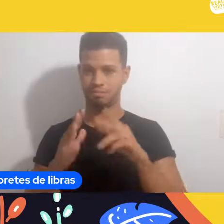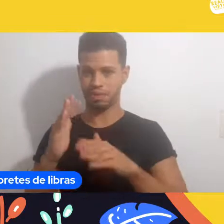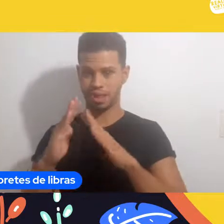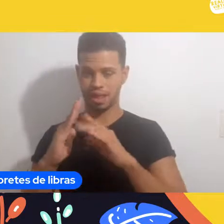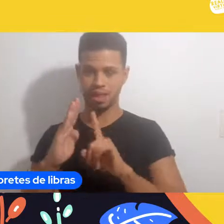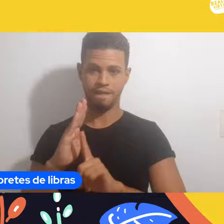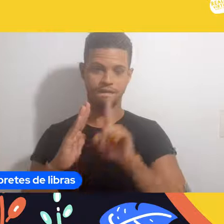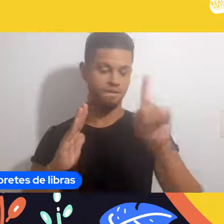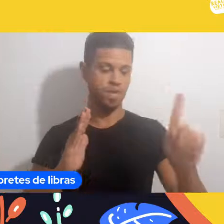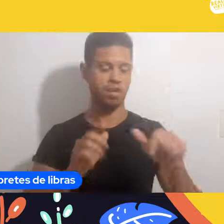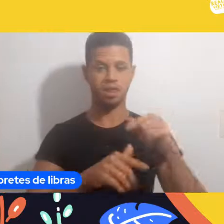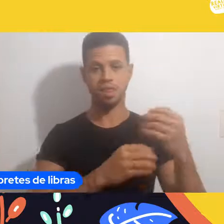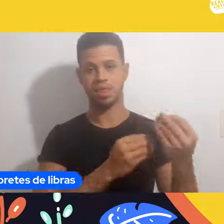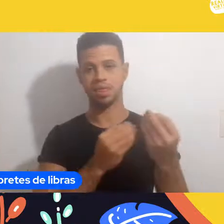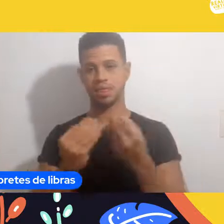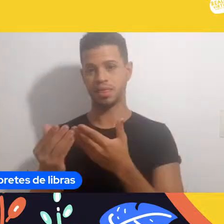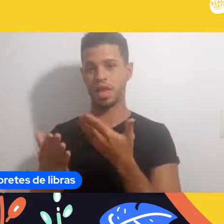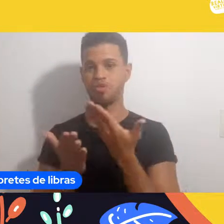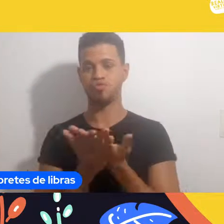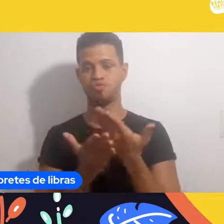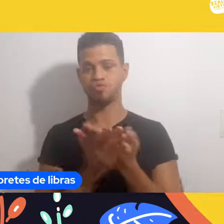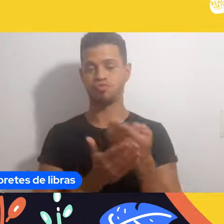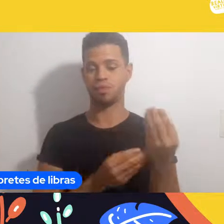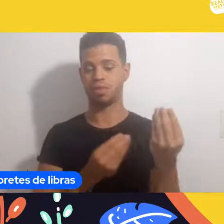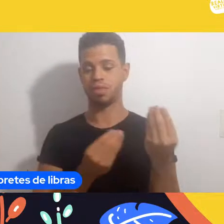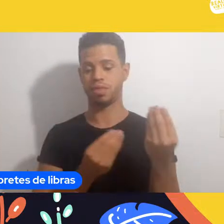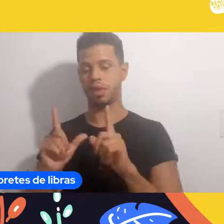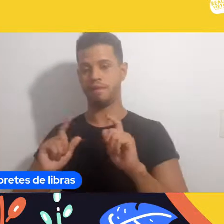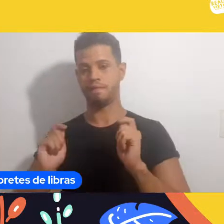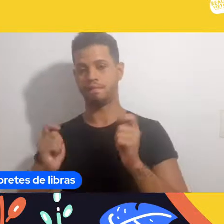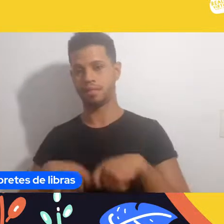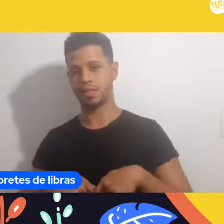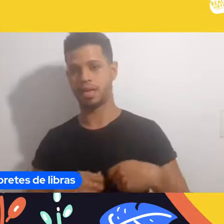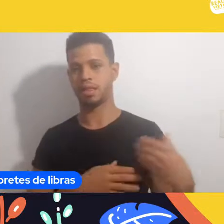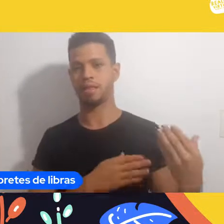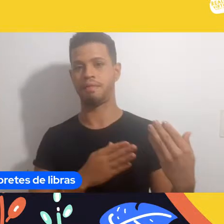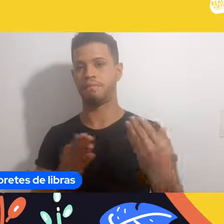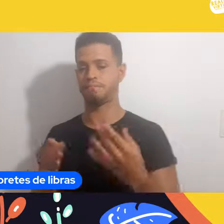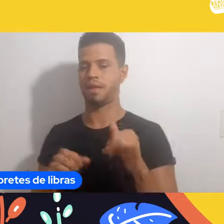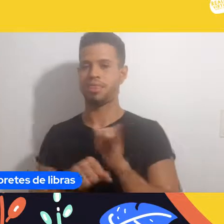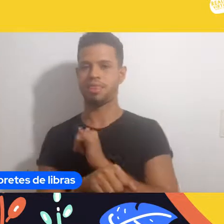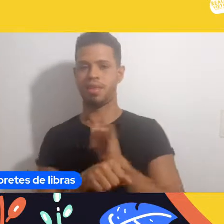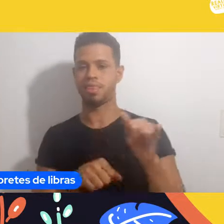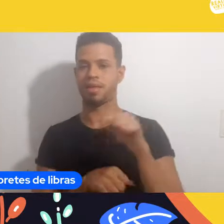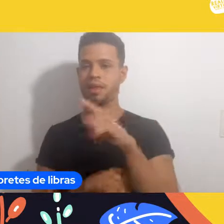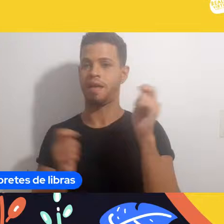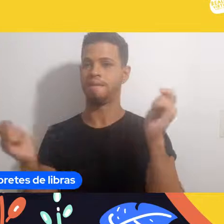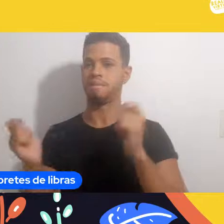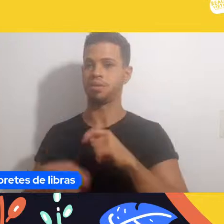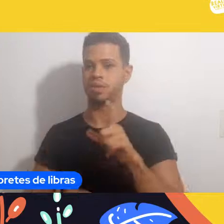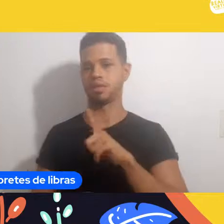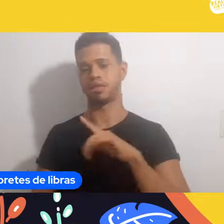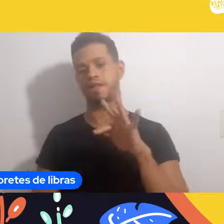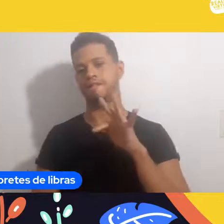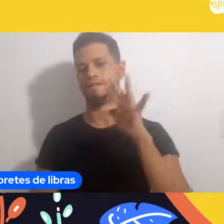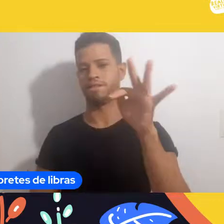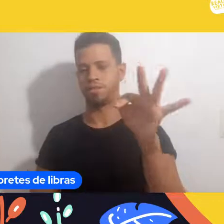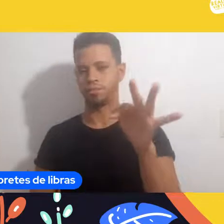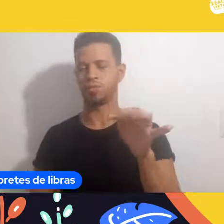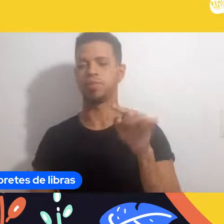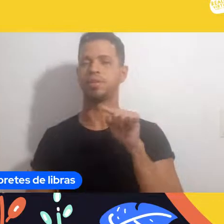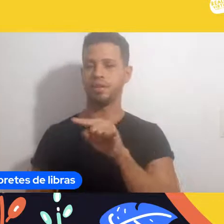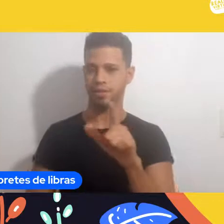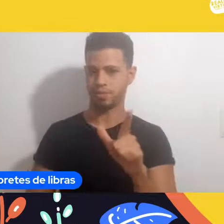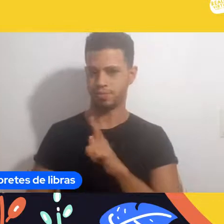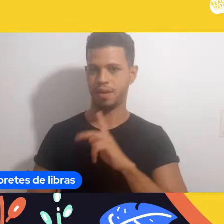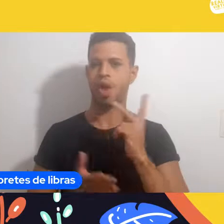estudos, oferecer mais competências, oferecer mais habilidades que ele pudesse vir a ter no futuro. E ia